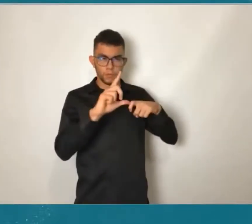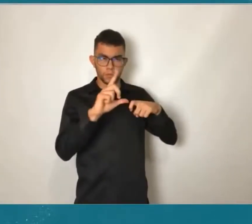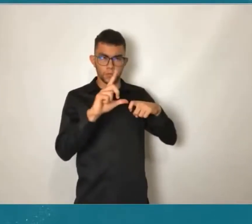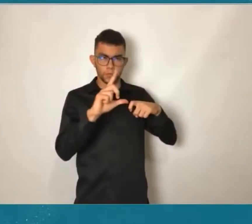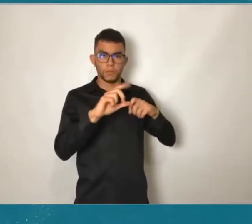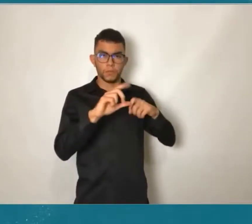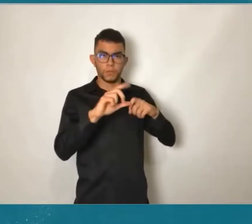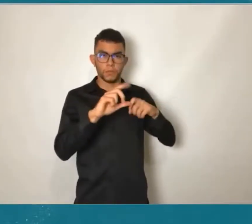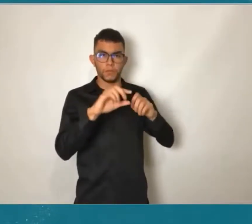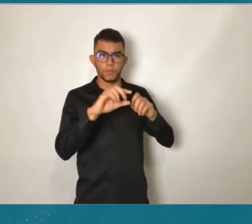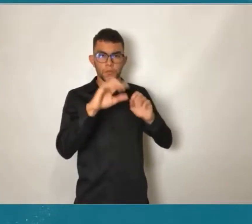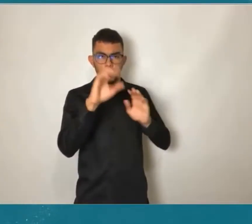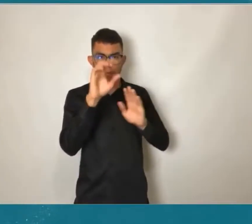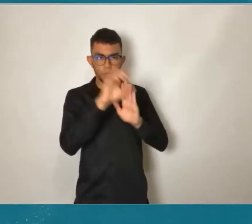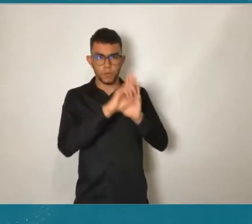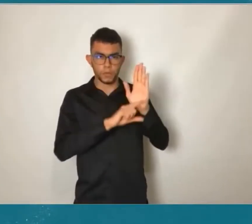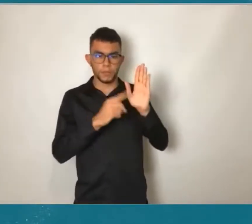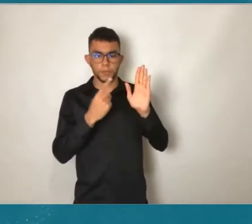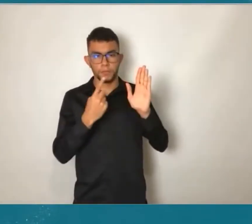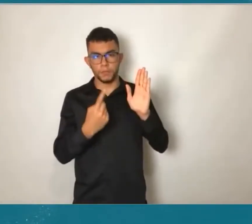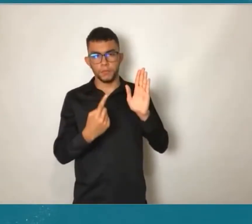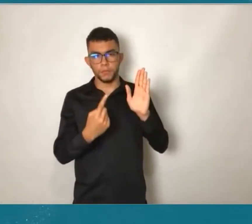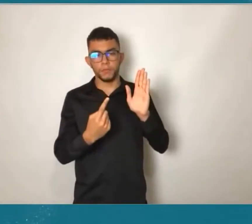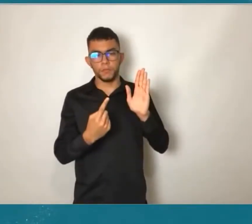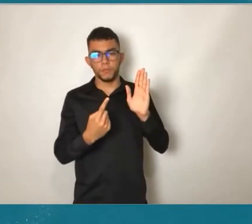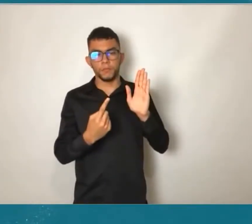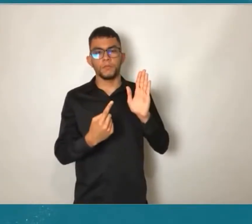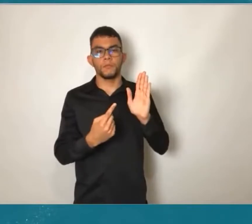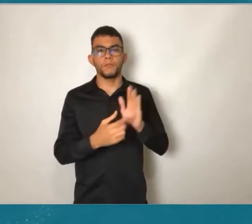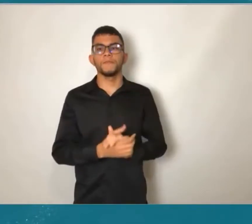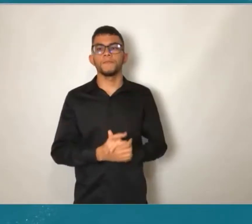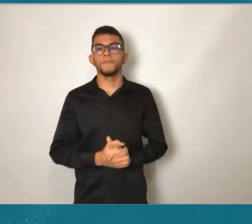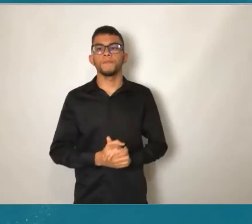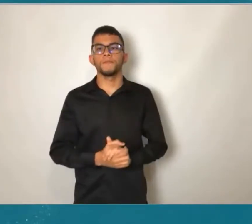outras gerações, todos sejam pessoas úteis na mão do Senhor.